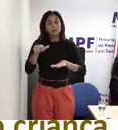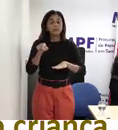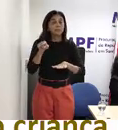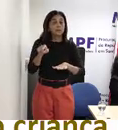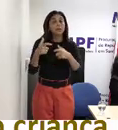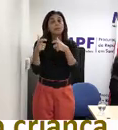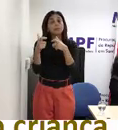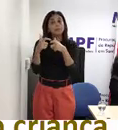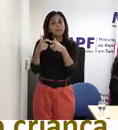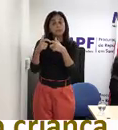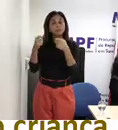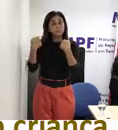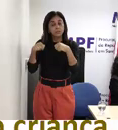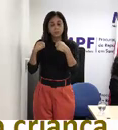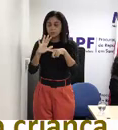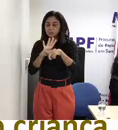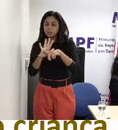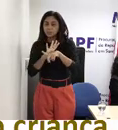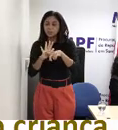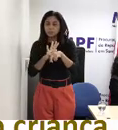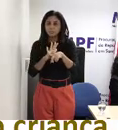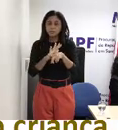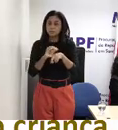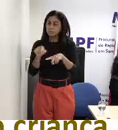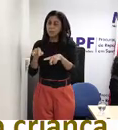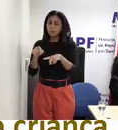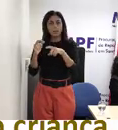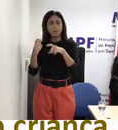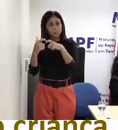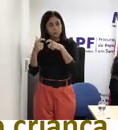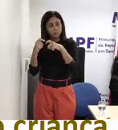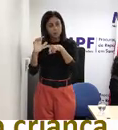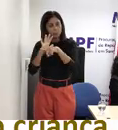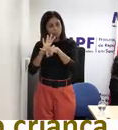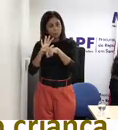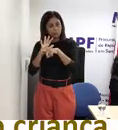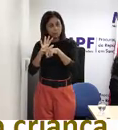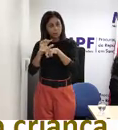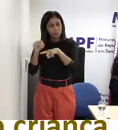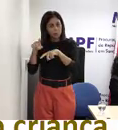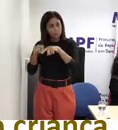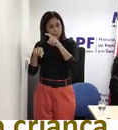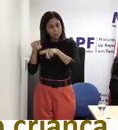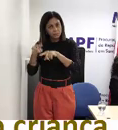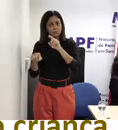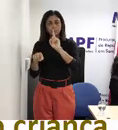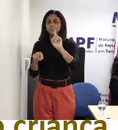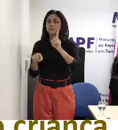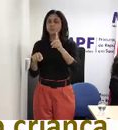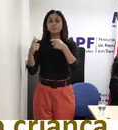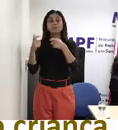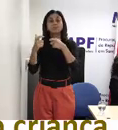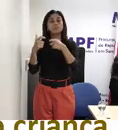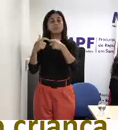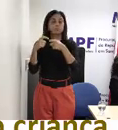algumas mães por vezes teriam que enviar foto dos seus filhos de alguma parte genital que aparecia uma mancha tá com alguma situação